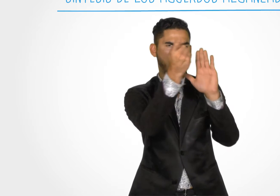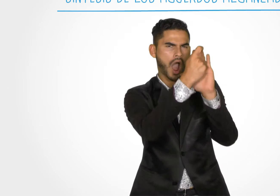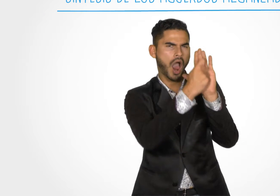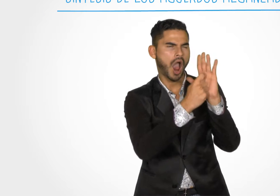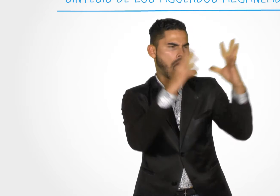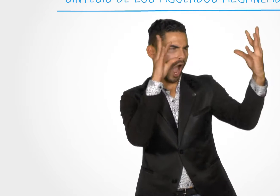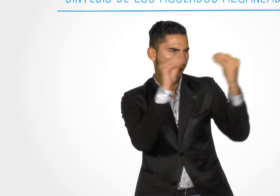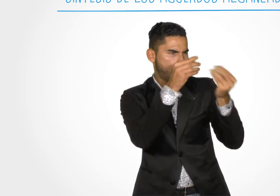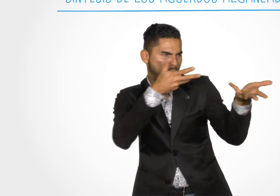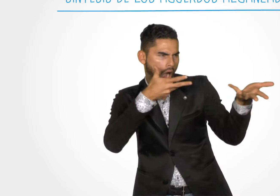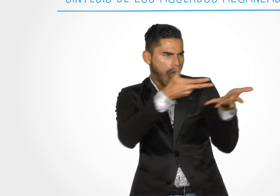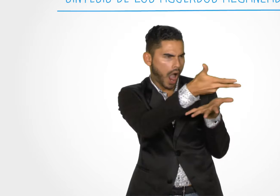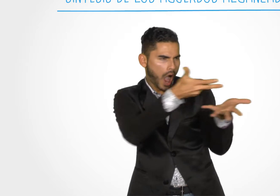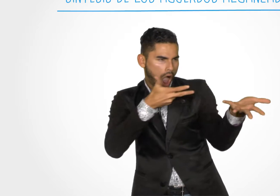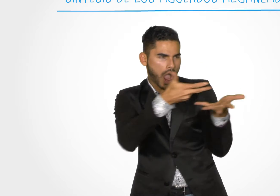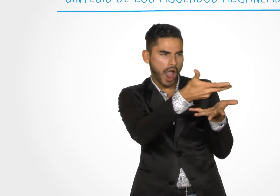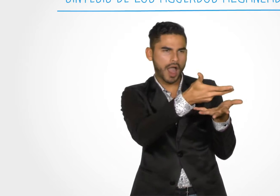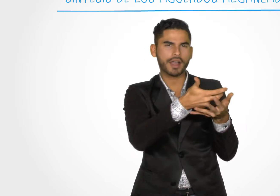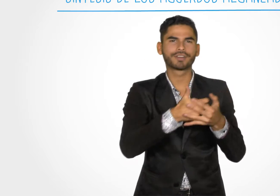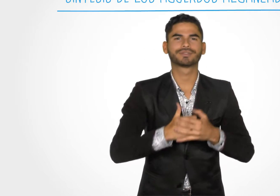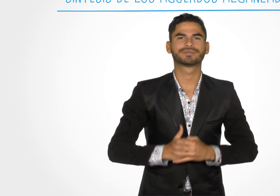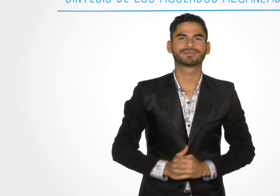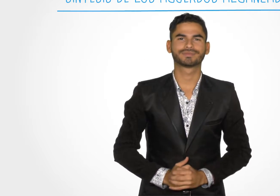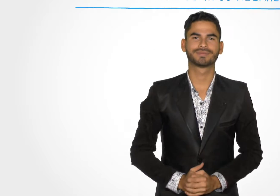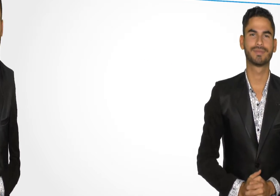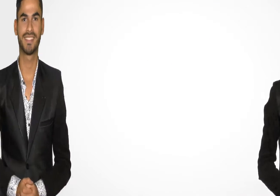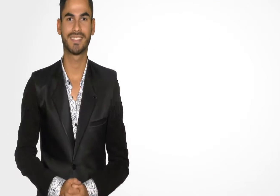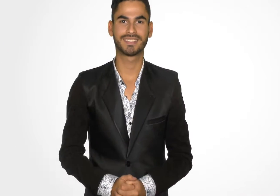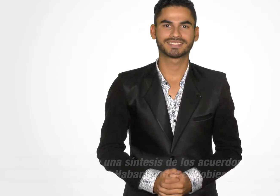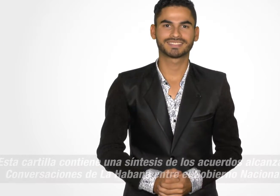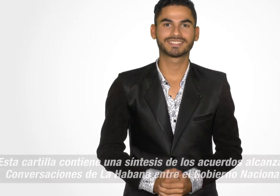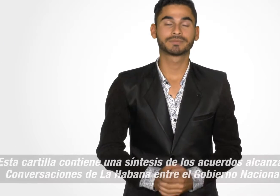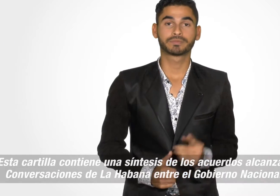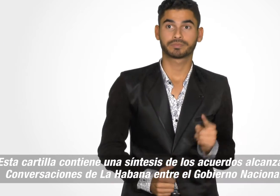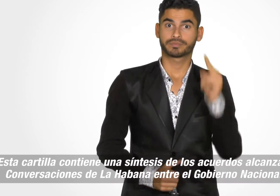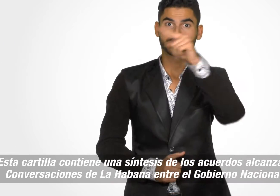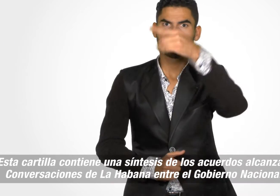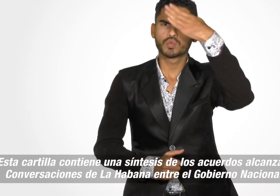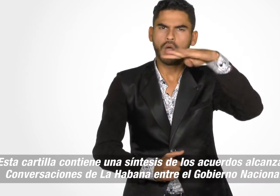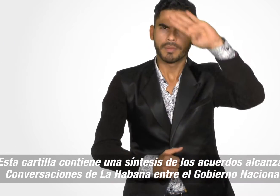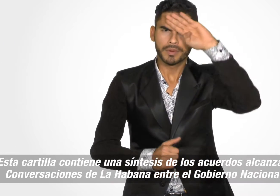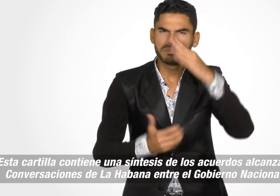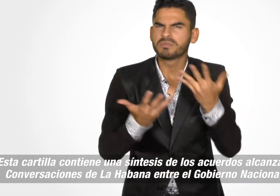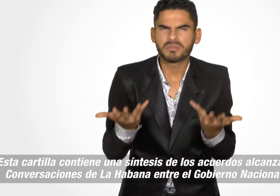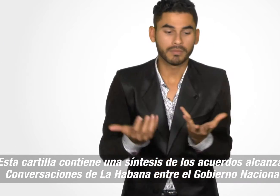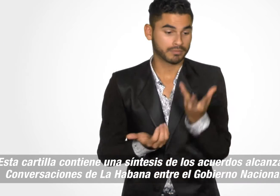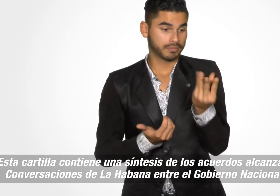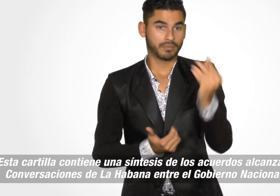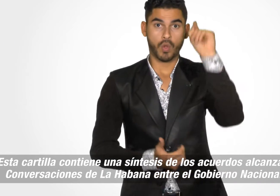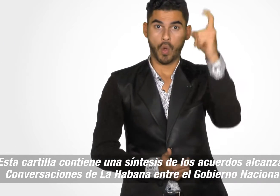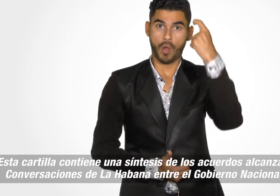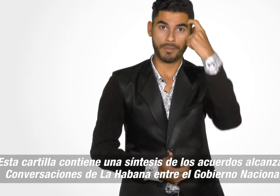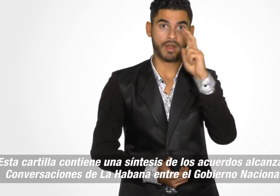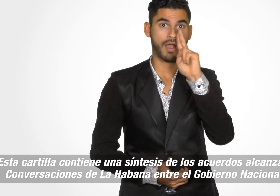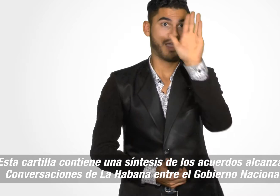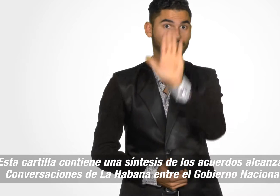Síntesis de los acuerdos alcanzados Esta cartilla contiene una síntesis de los acuerdos alcanzados en mesa de